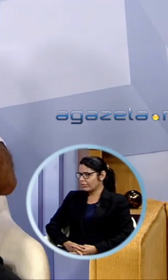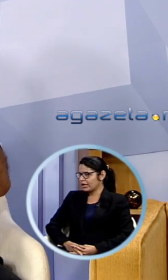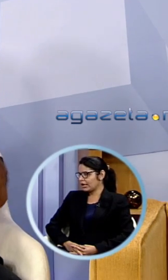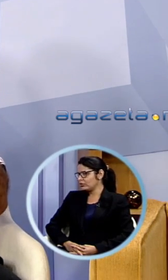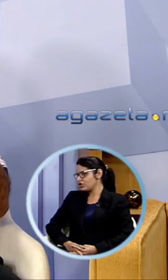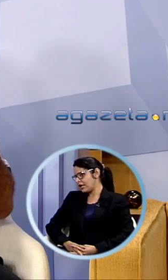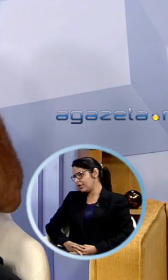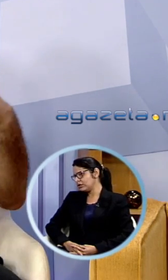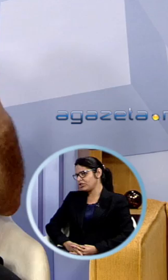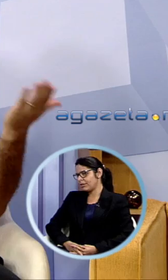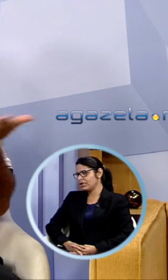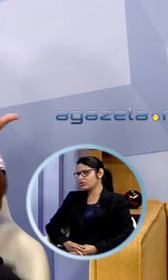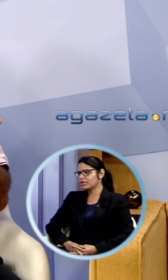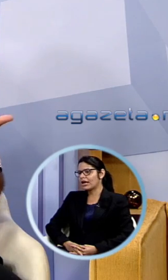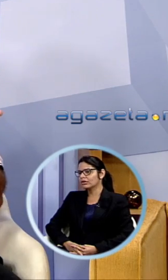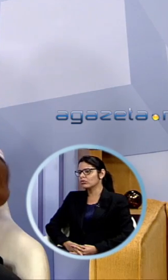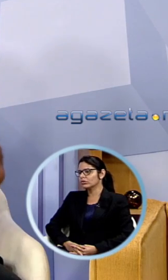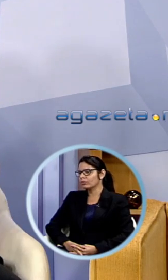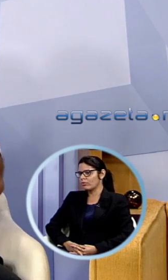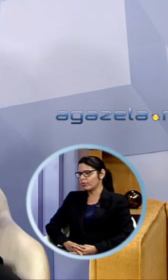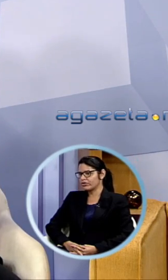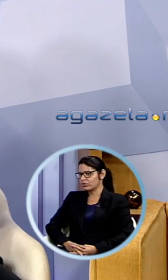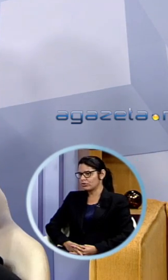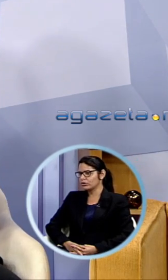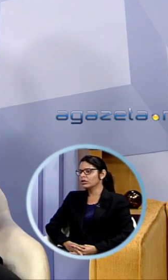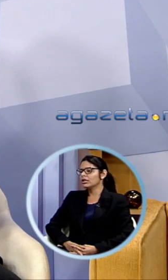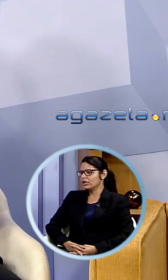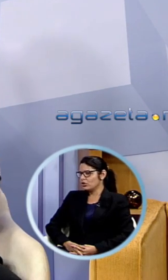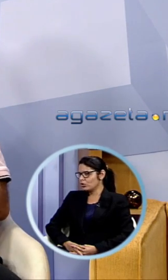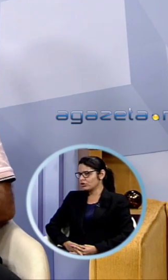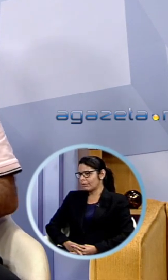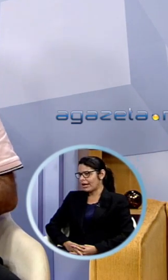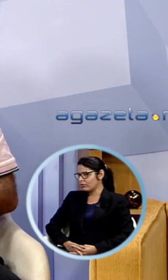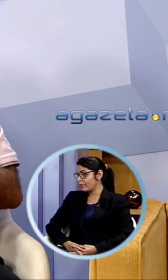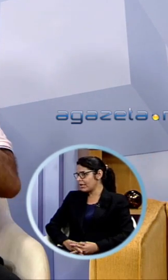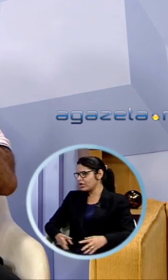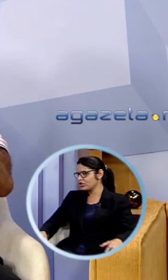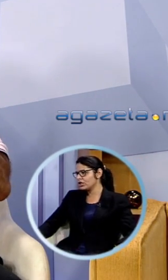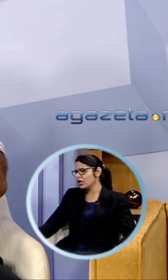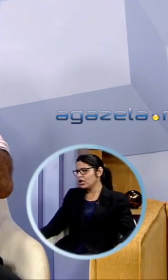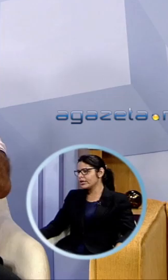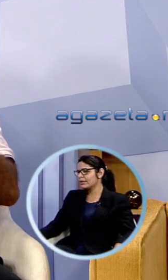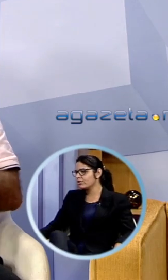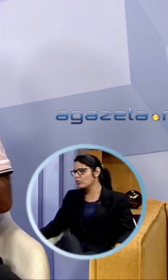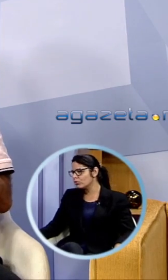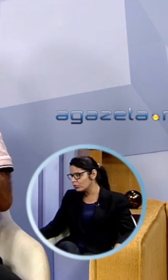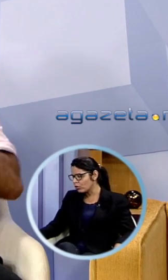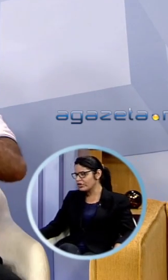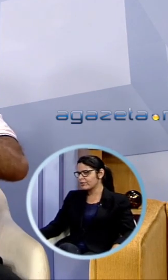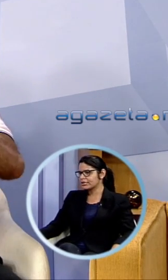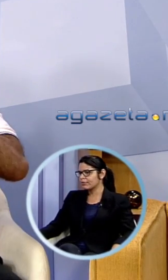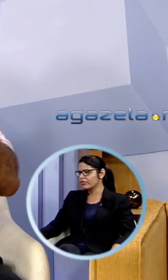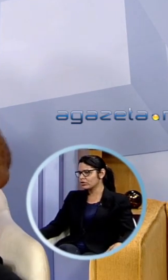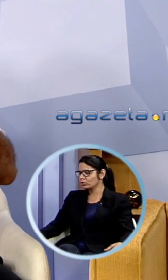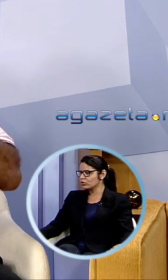trabalho também na no estado também já trabalhei no estado quanto como professor e hoje eu trabalho primeiramente eu recebi um um